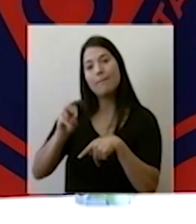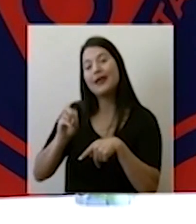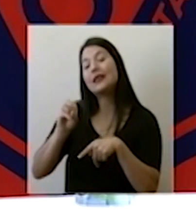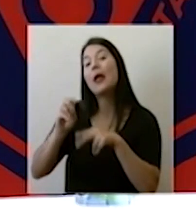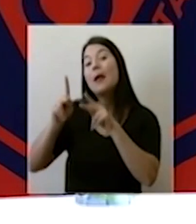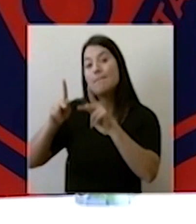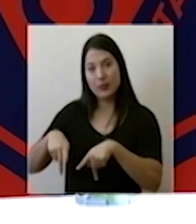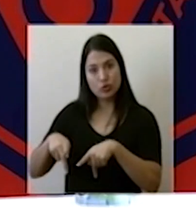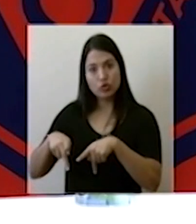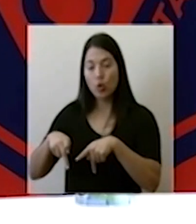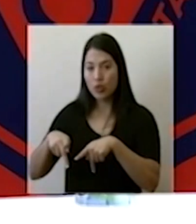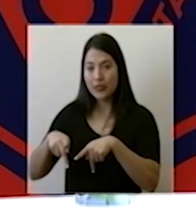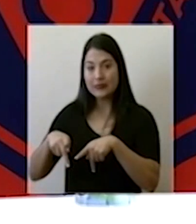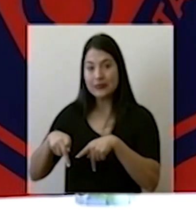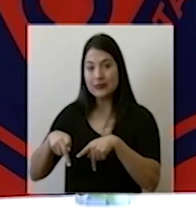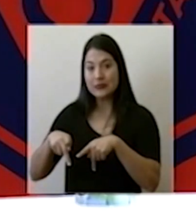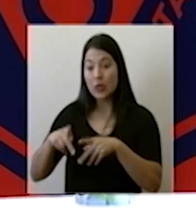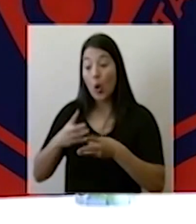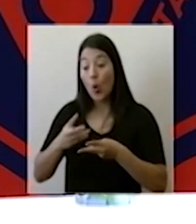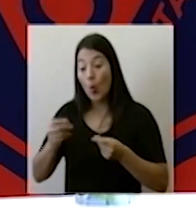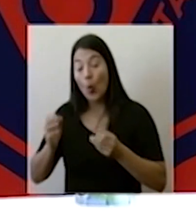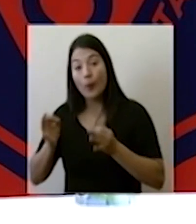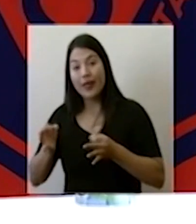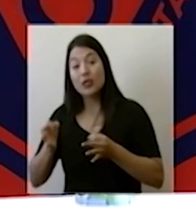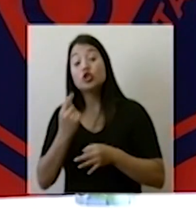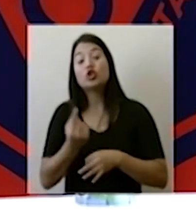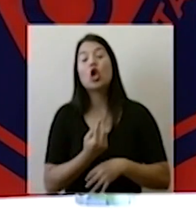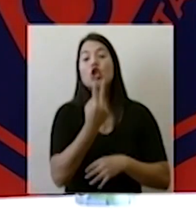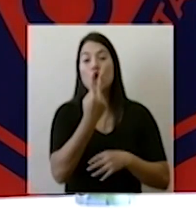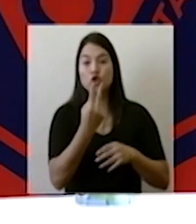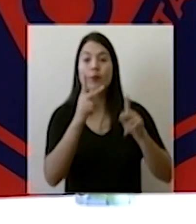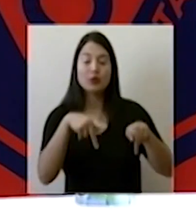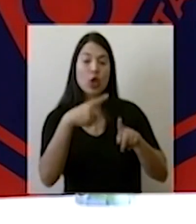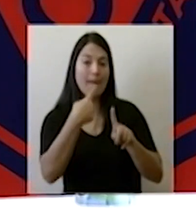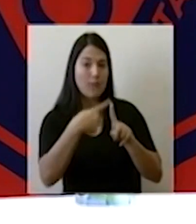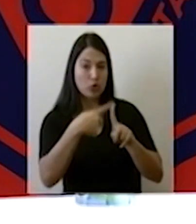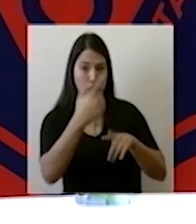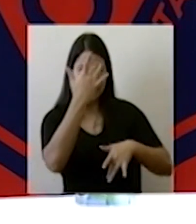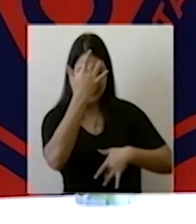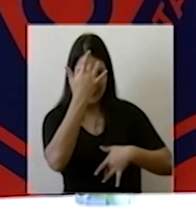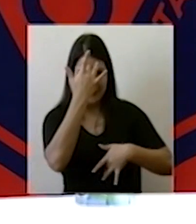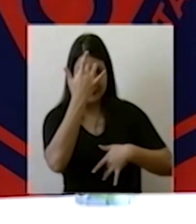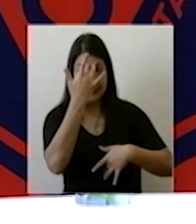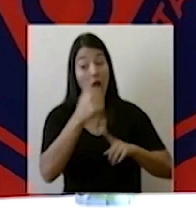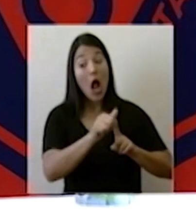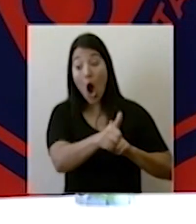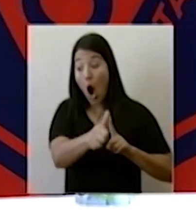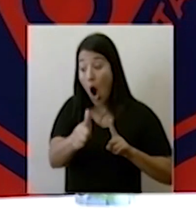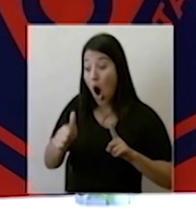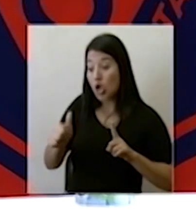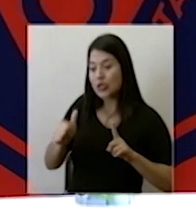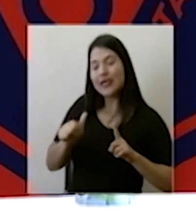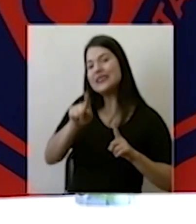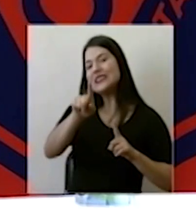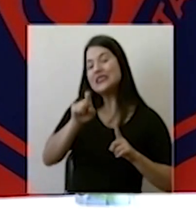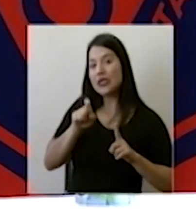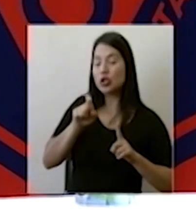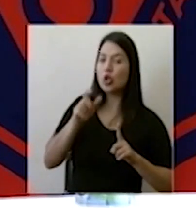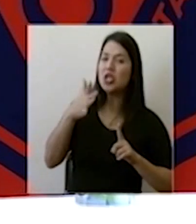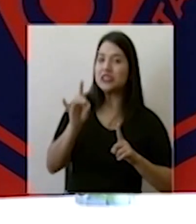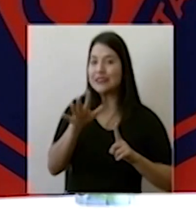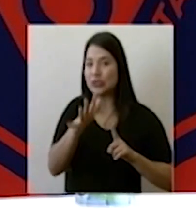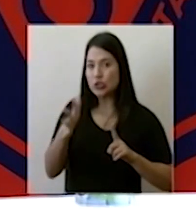sometidos a las entrevistas de los funcionarios de la caja para determinar la historia de los lugares donde estuvieron y también les tomaron los signos vitales y les